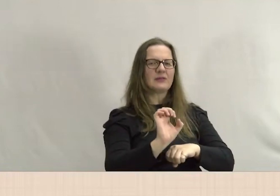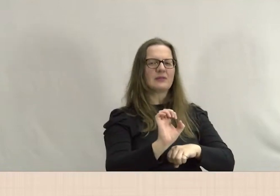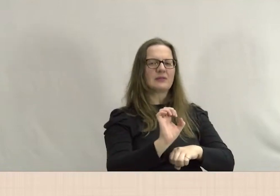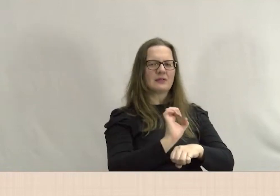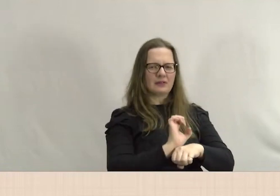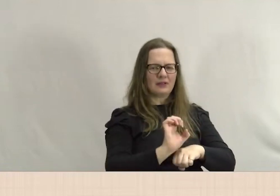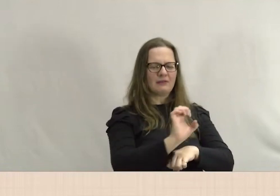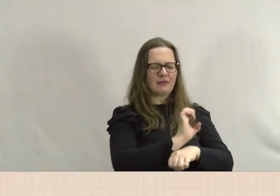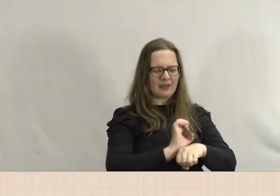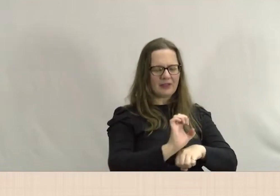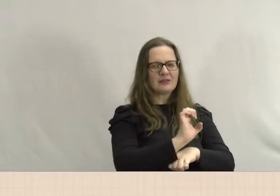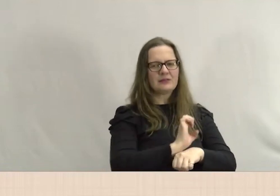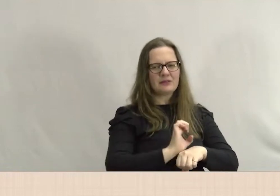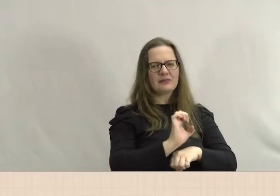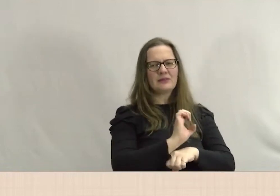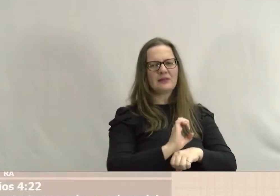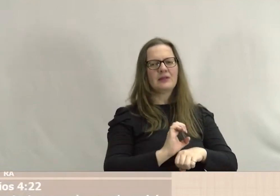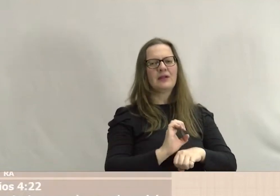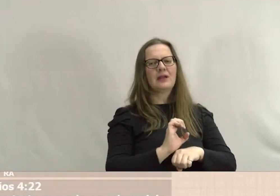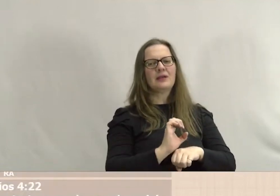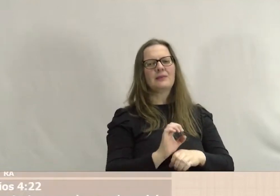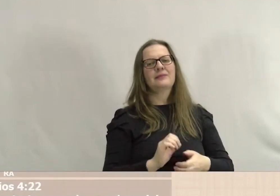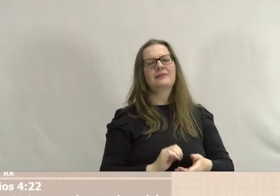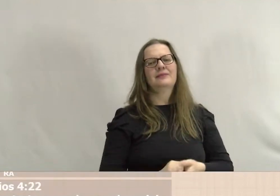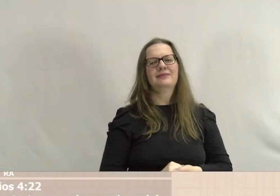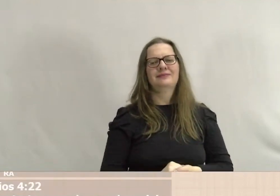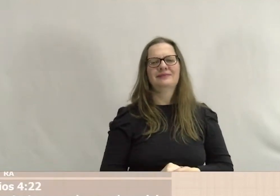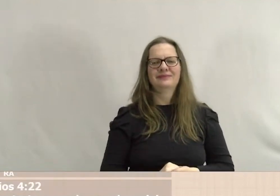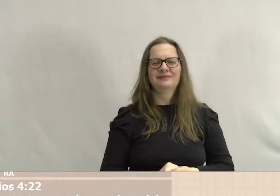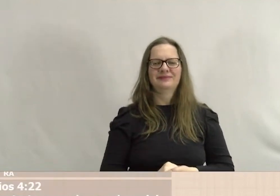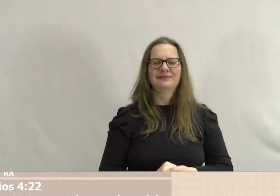Esse velho homem se corrompe.